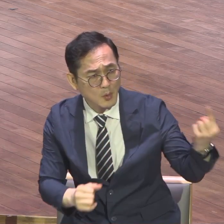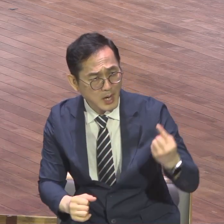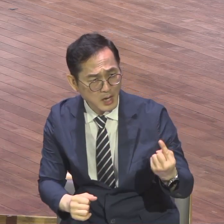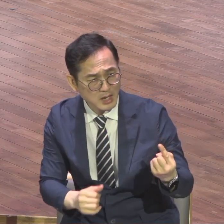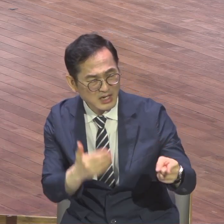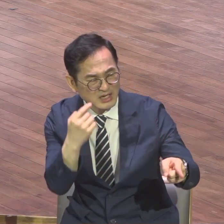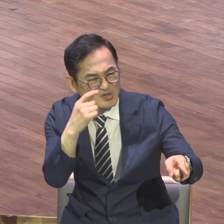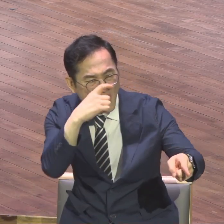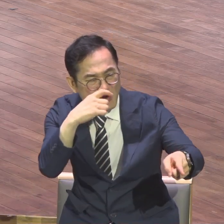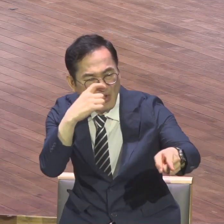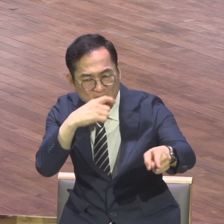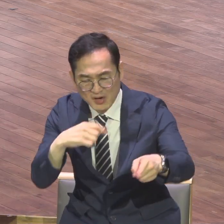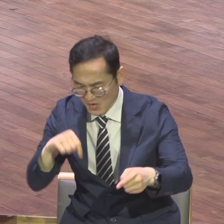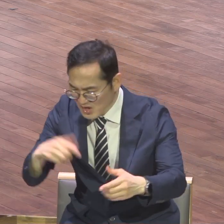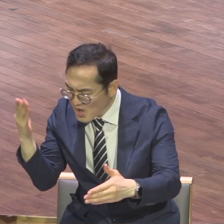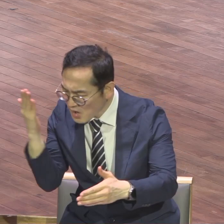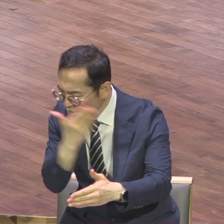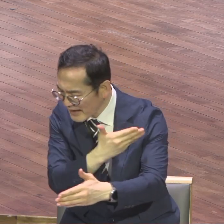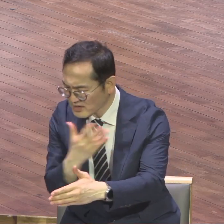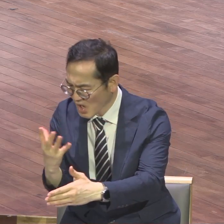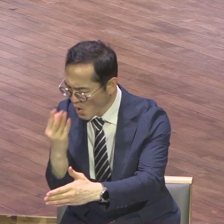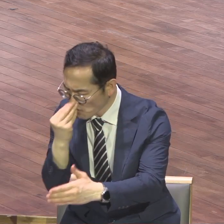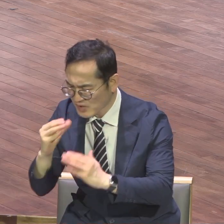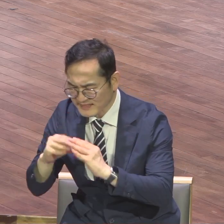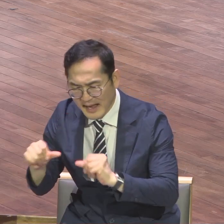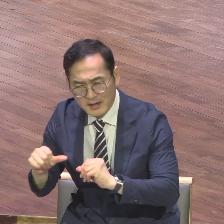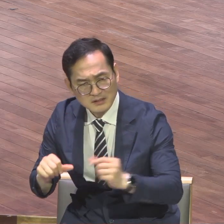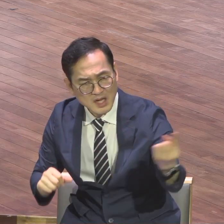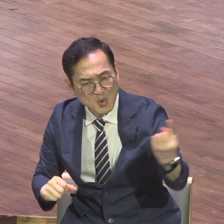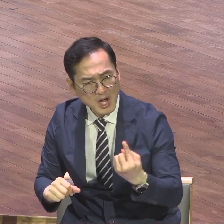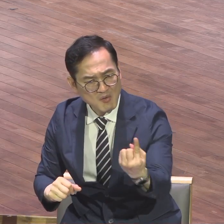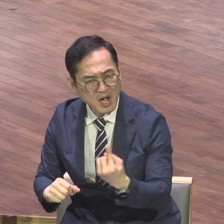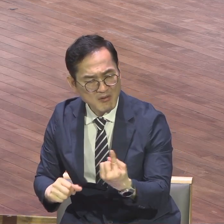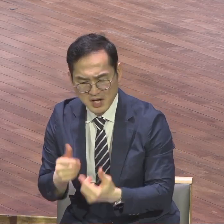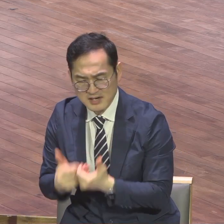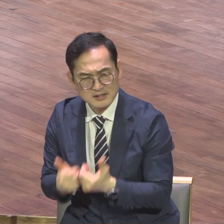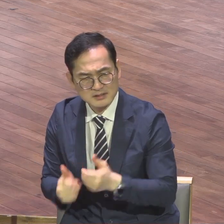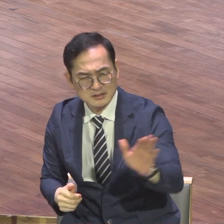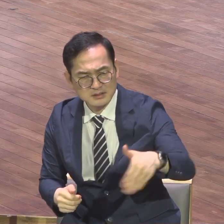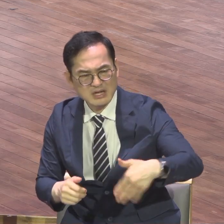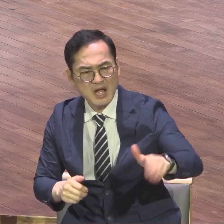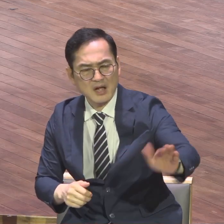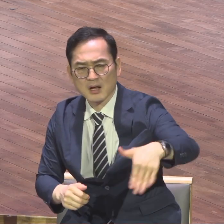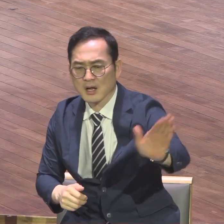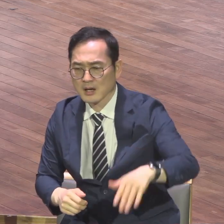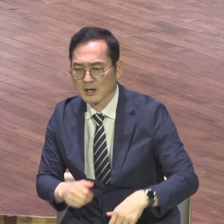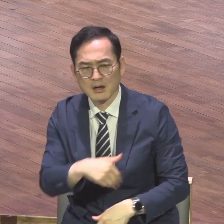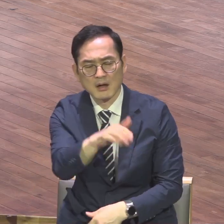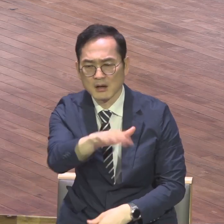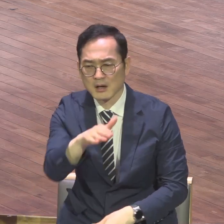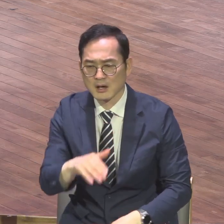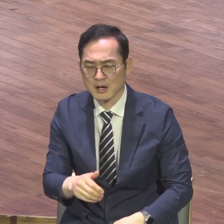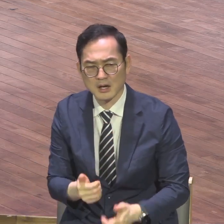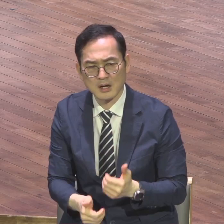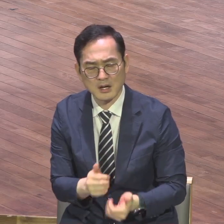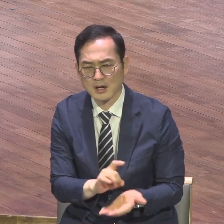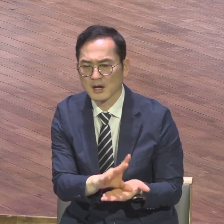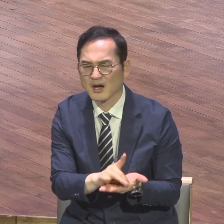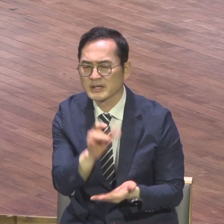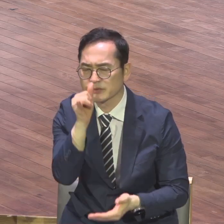거 다 버려. 이거 완전히 상상을 초월할 정도 2000년 지나 지금도 똑같습니다. 가보면.